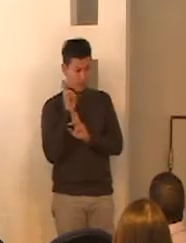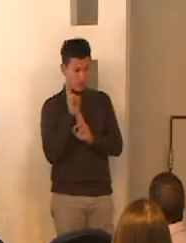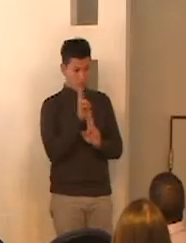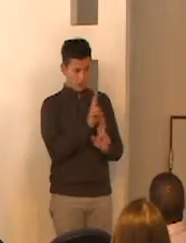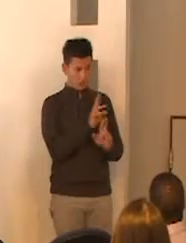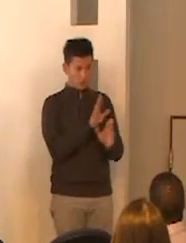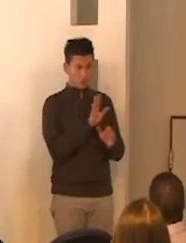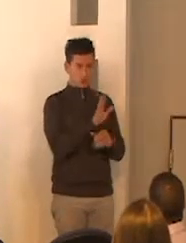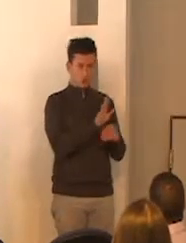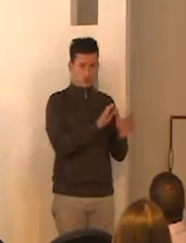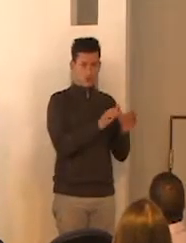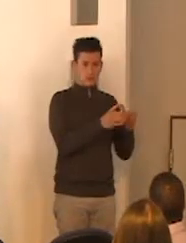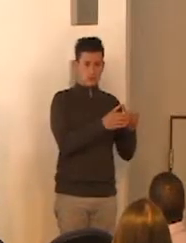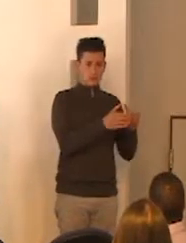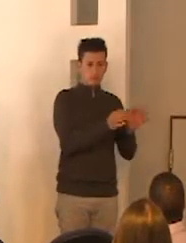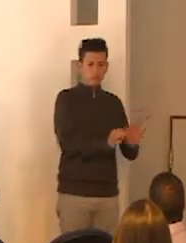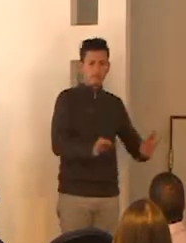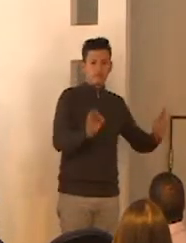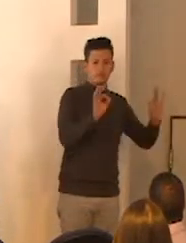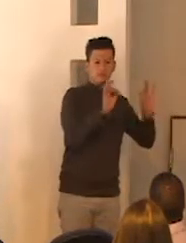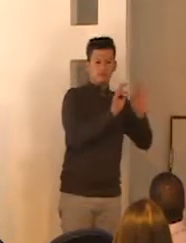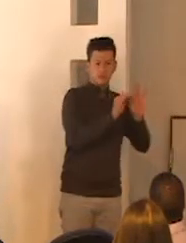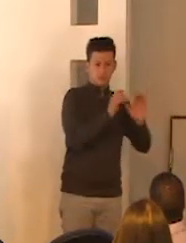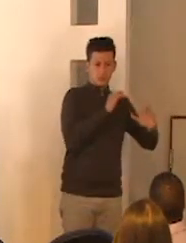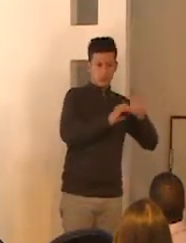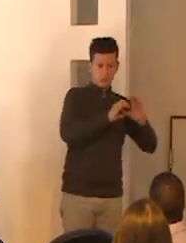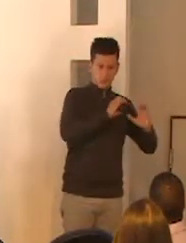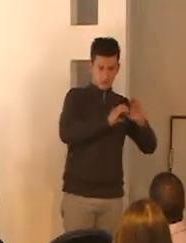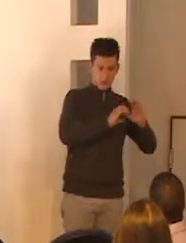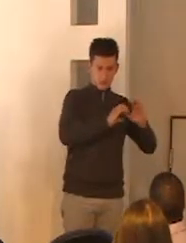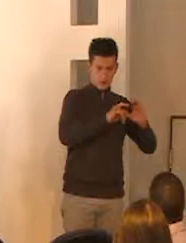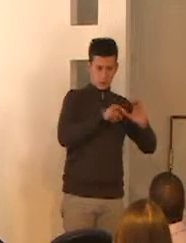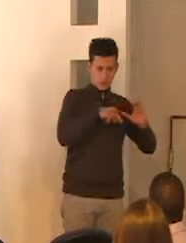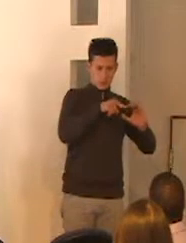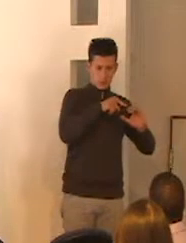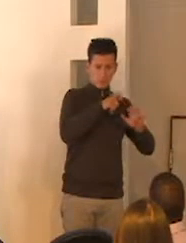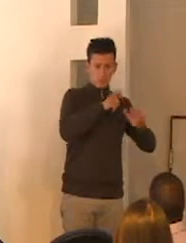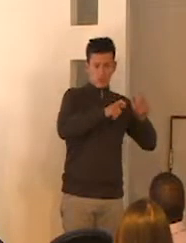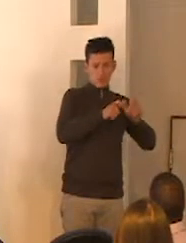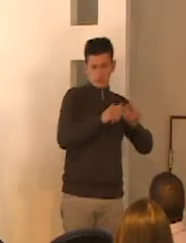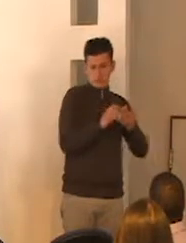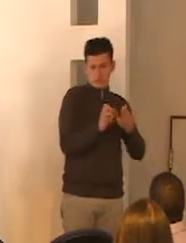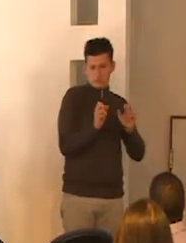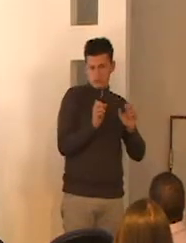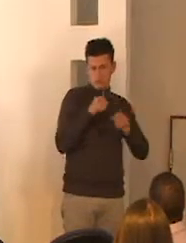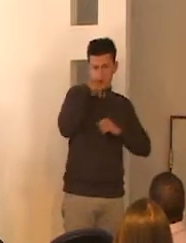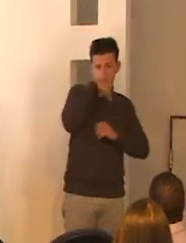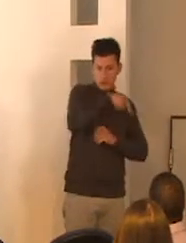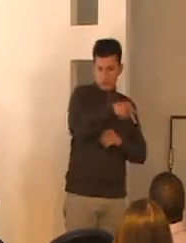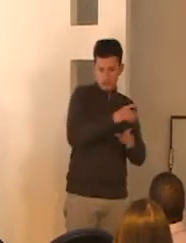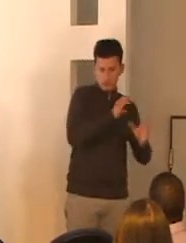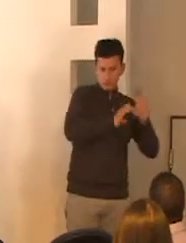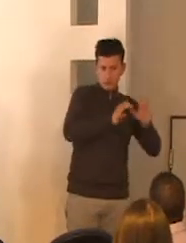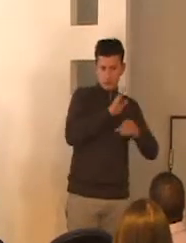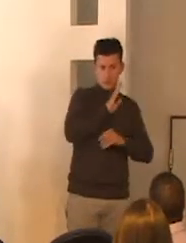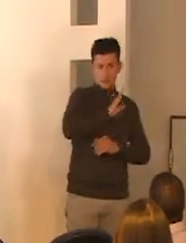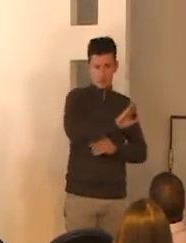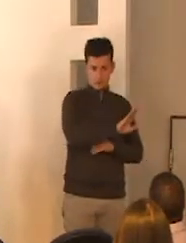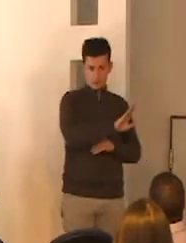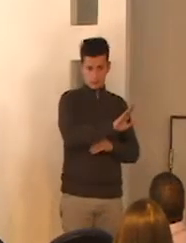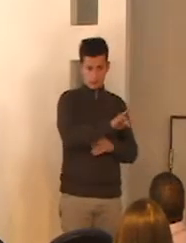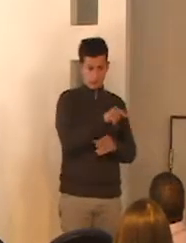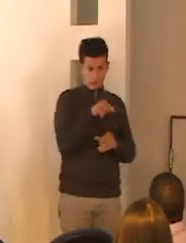tiene la importancia de la comunicación en la vida de los hombres. La comunicación es un